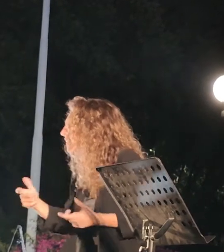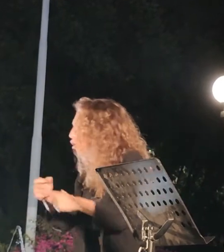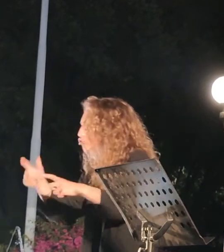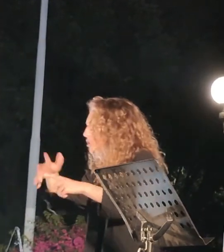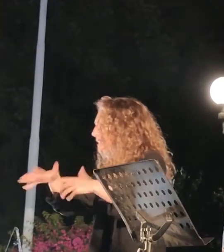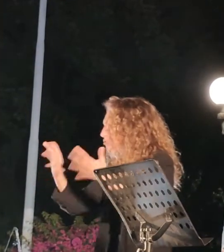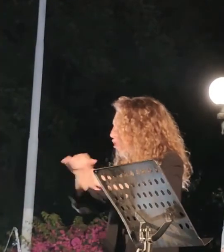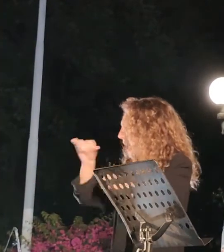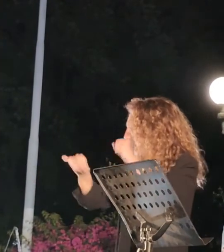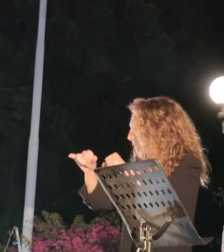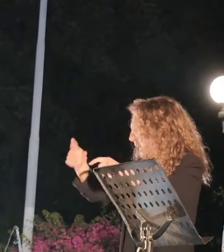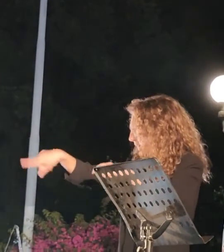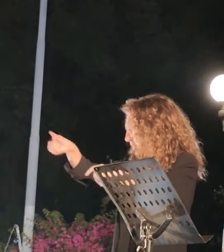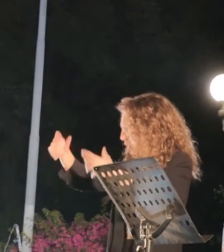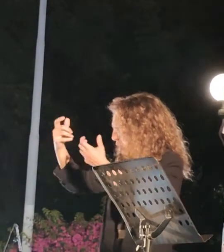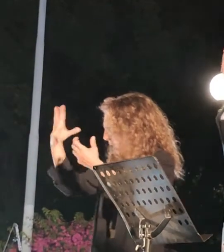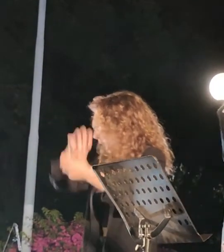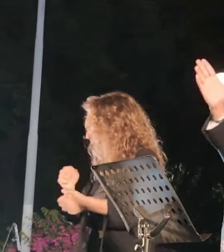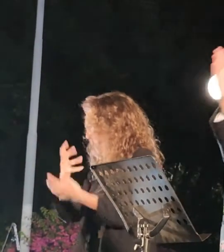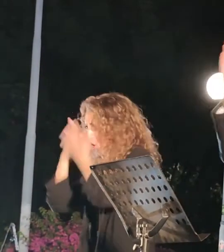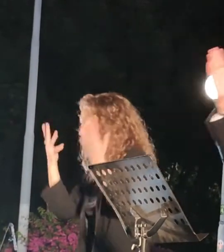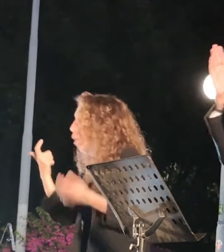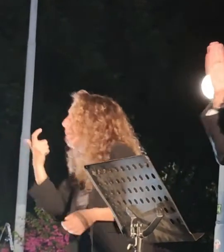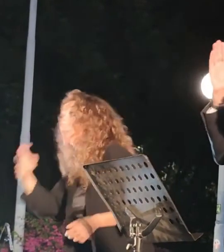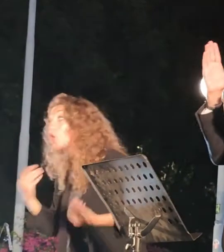e voi l'avete capito, perché il